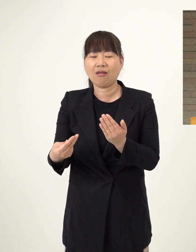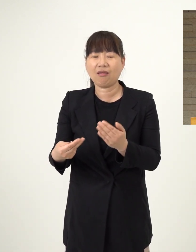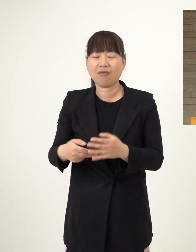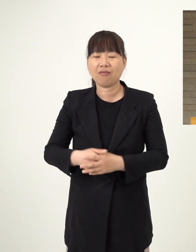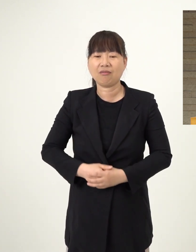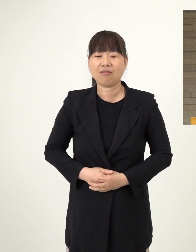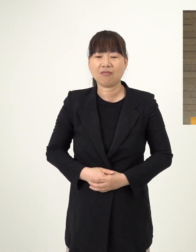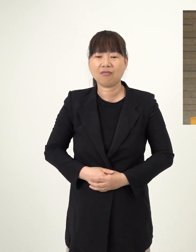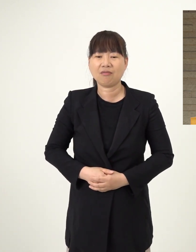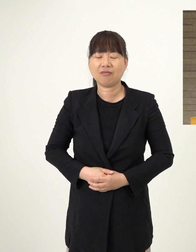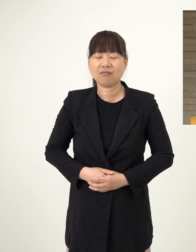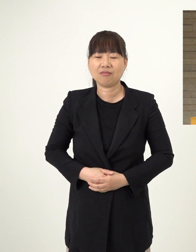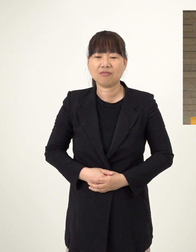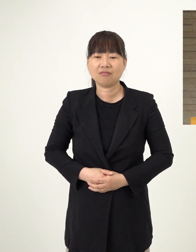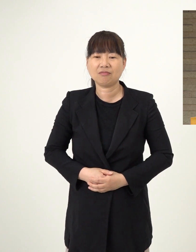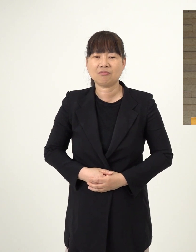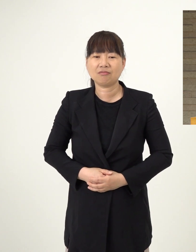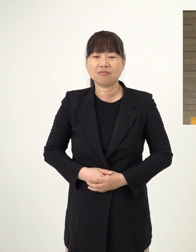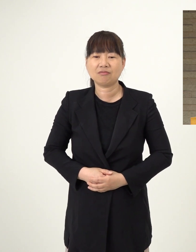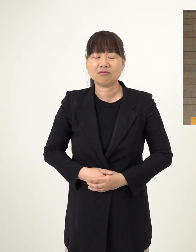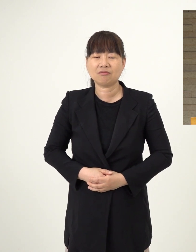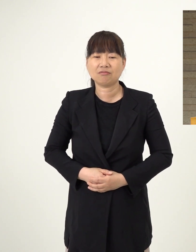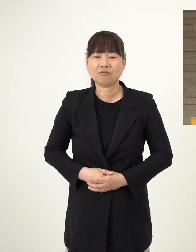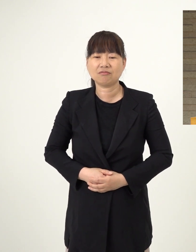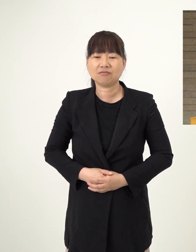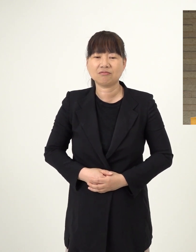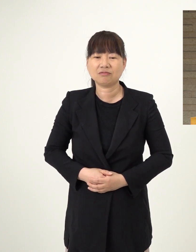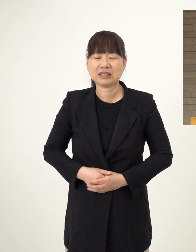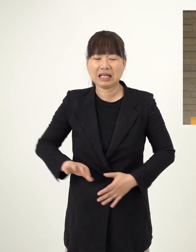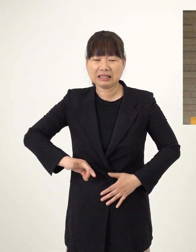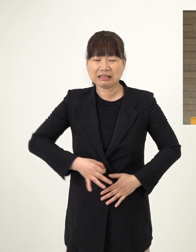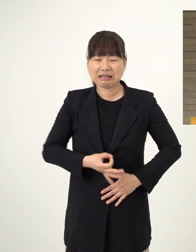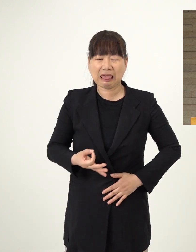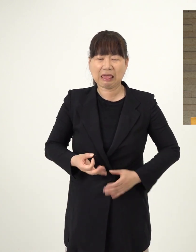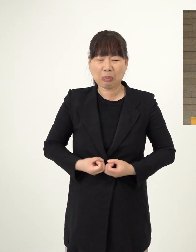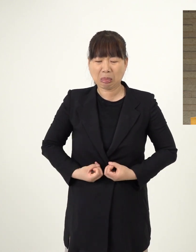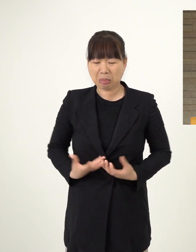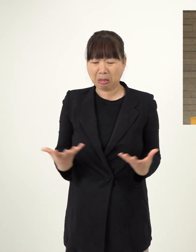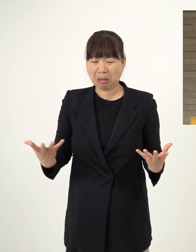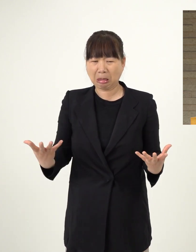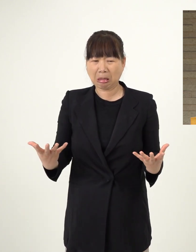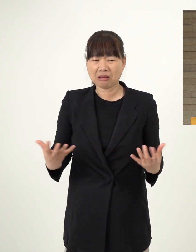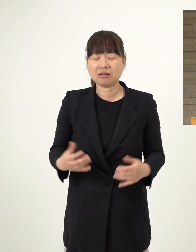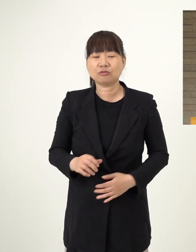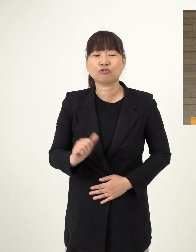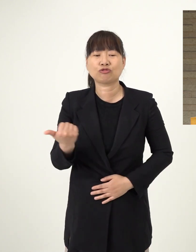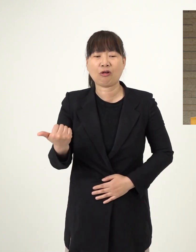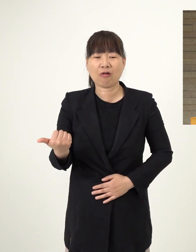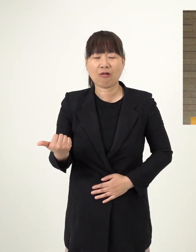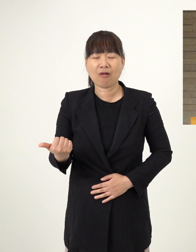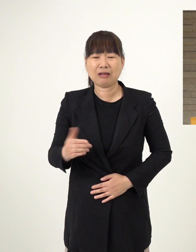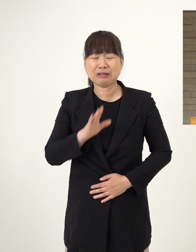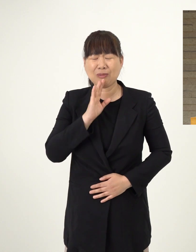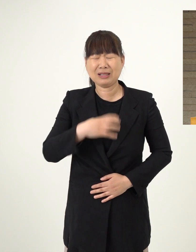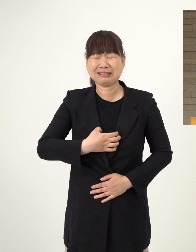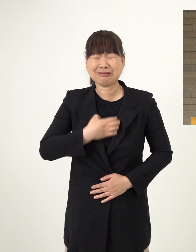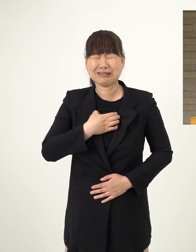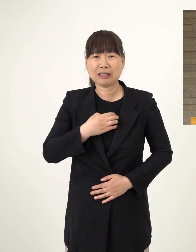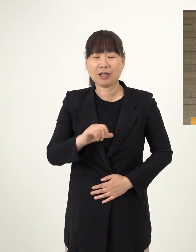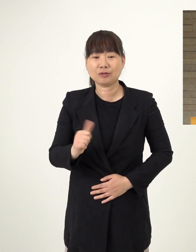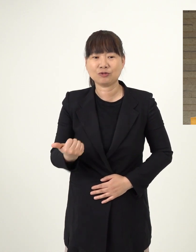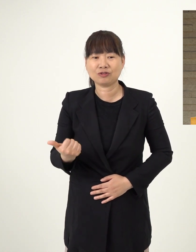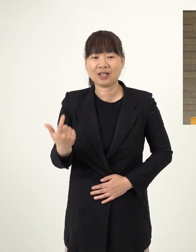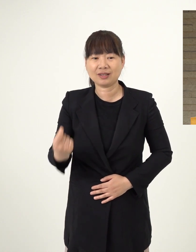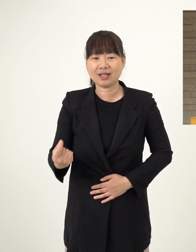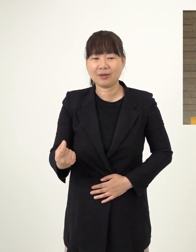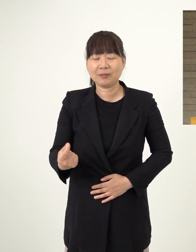죽었으니까 곤두박질 해가지고 내장이 다 터져나와 죽잖아요. 얼마나 끔찍해요.